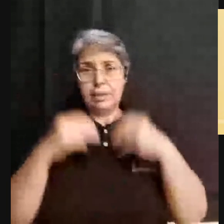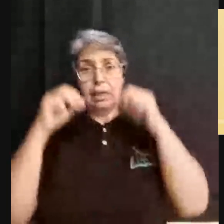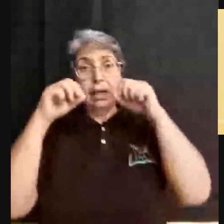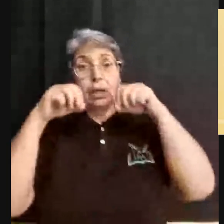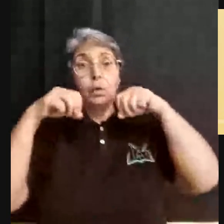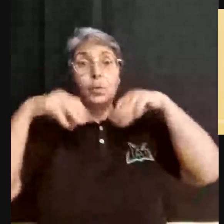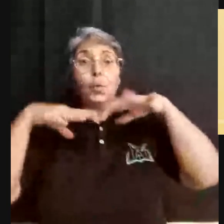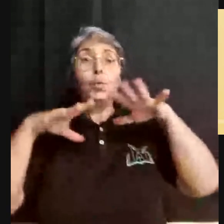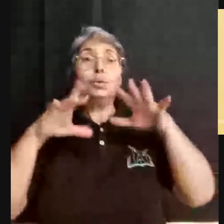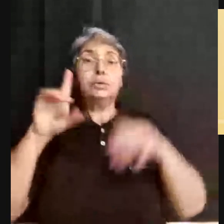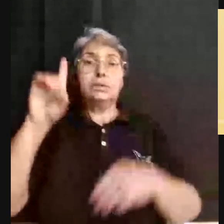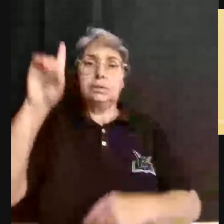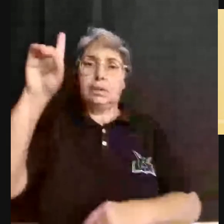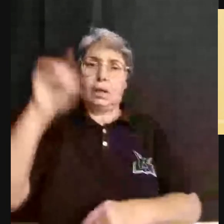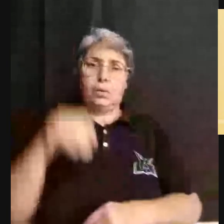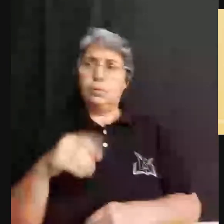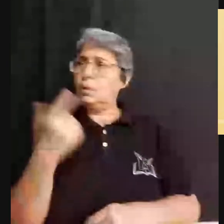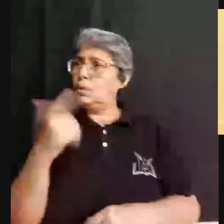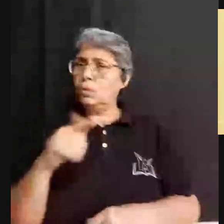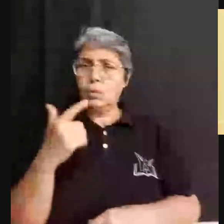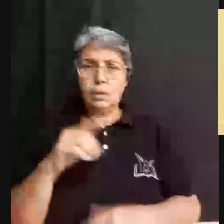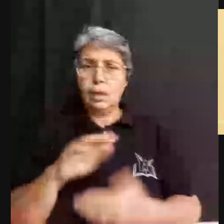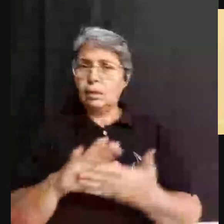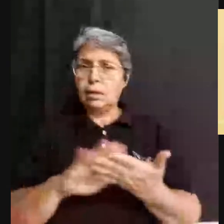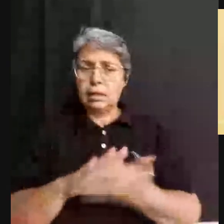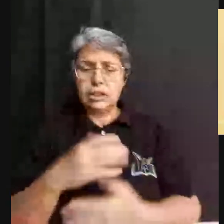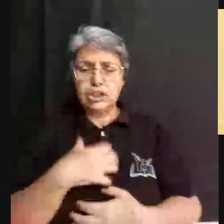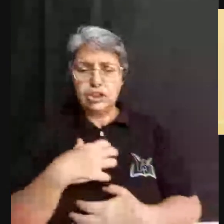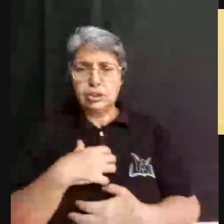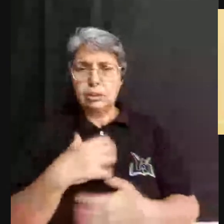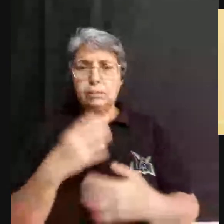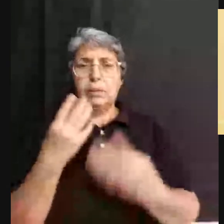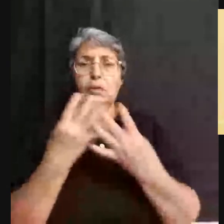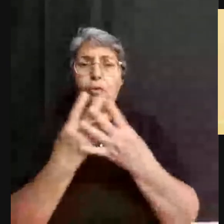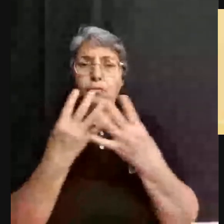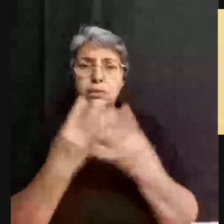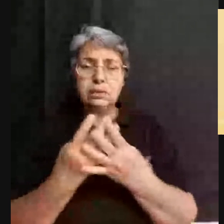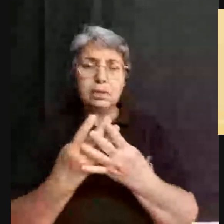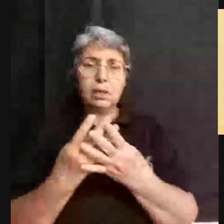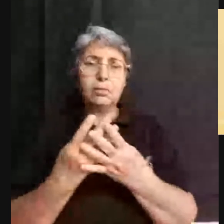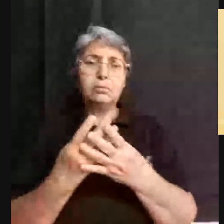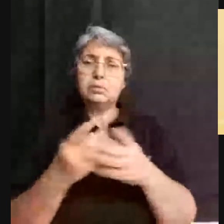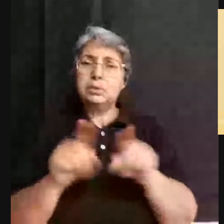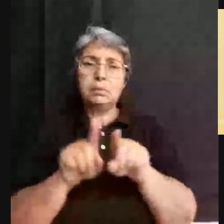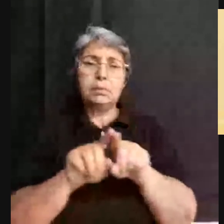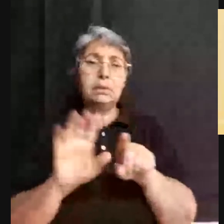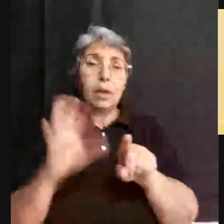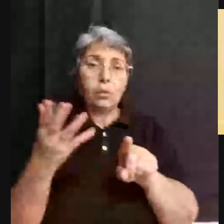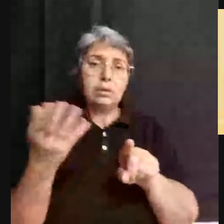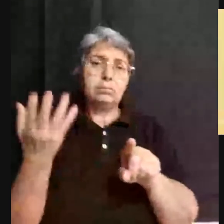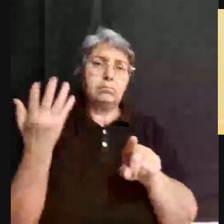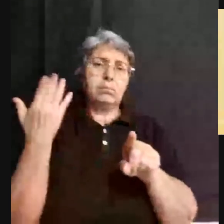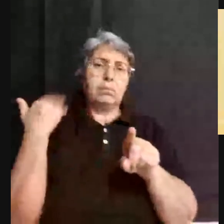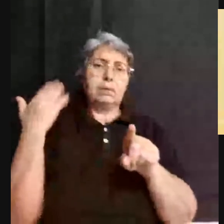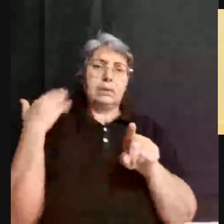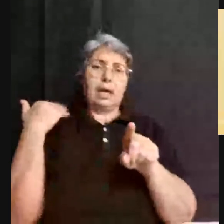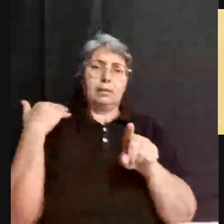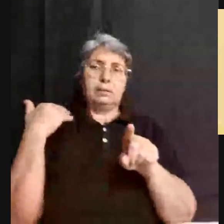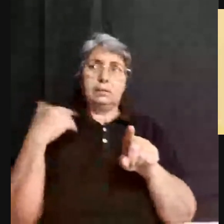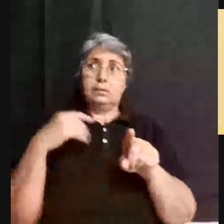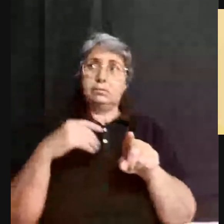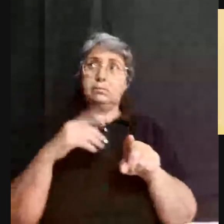por confissão qualquer curso errado que tenha seguido no passado. Tem-me sido mostrado que, como agora se